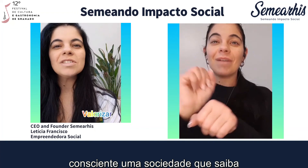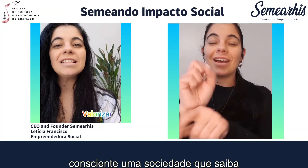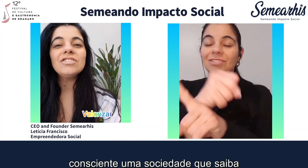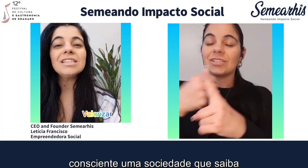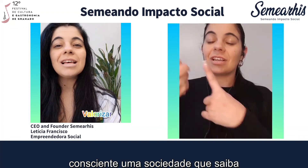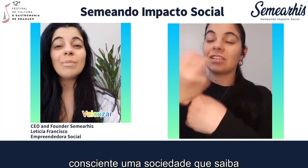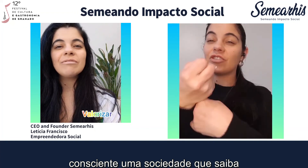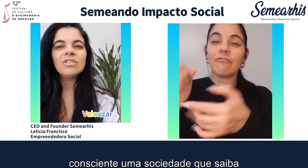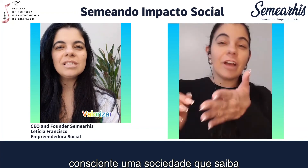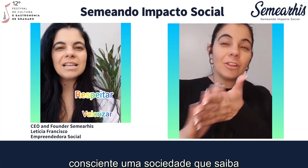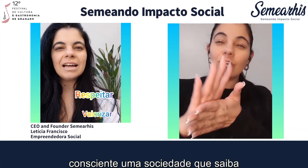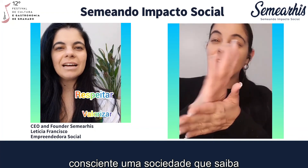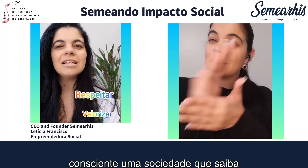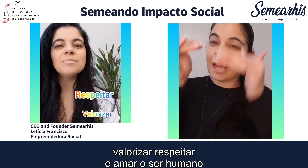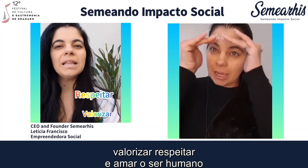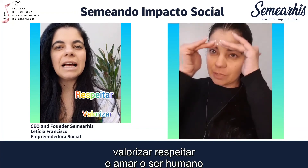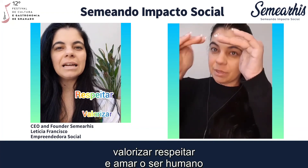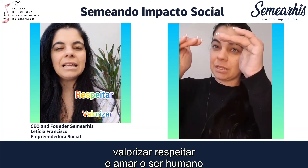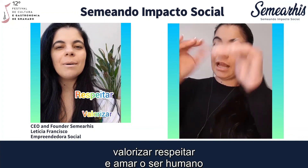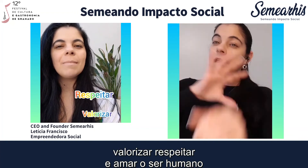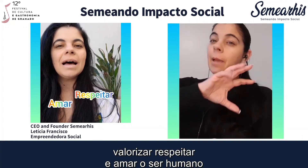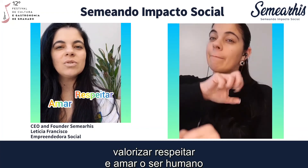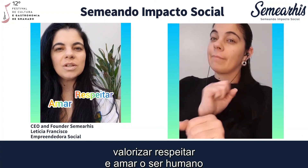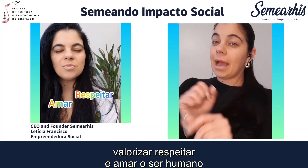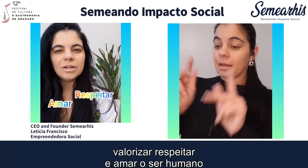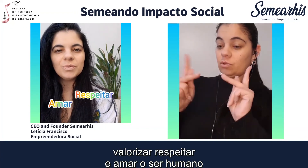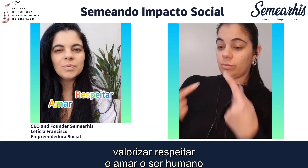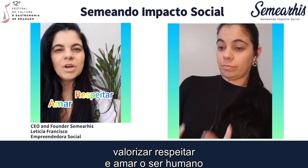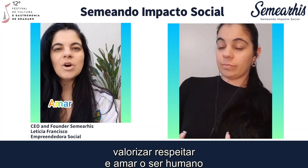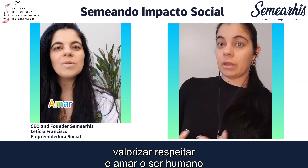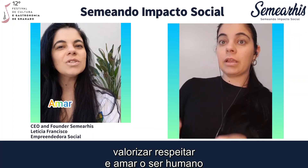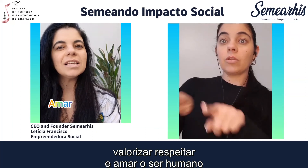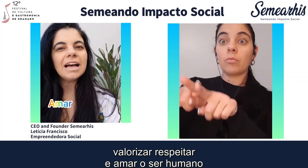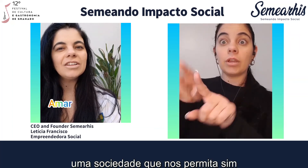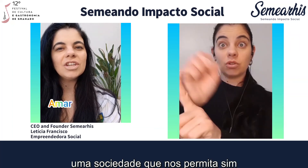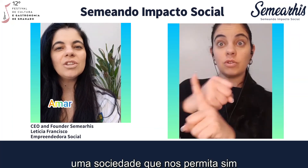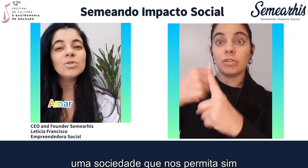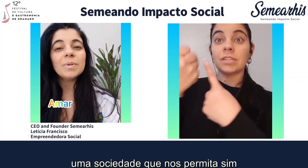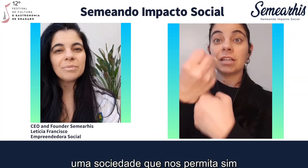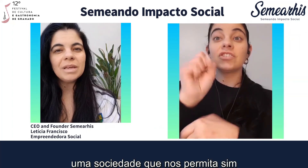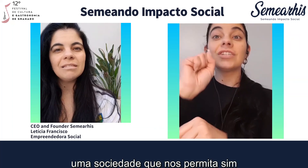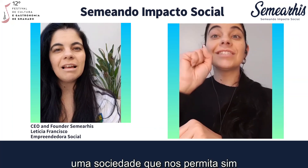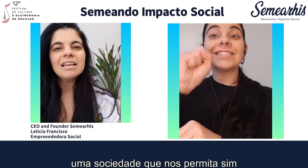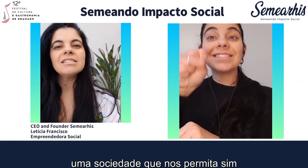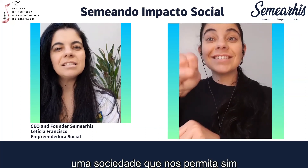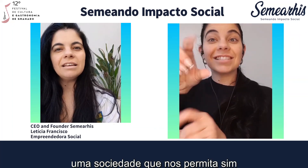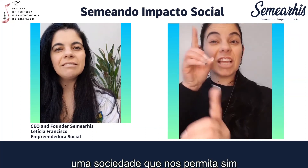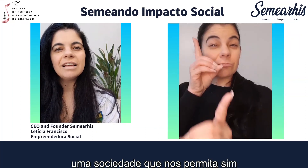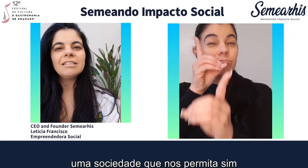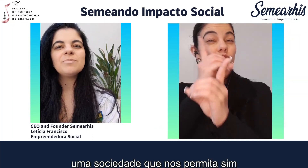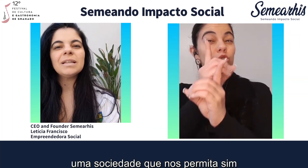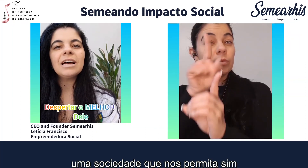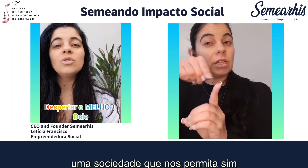uma sociedade que saiba valorizar, respeitar e amar o ser humano. Uma sociedade que nos permita,